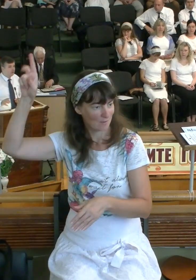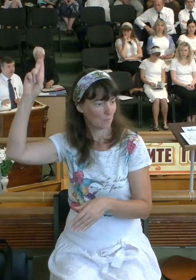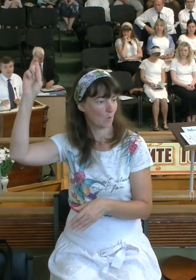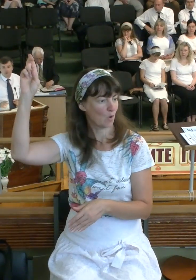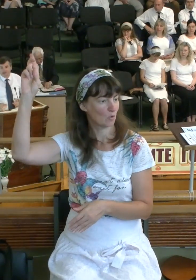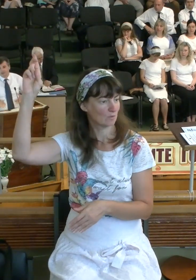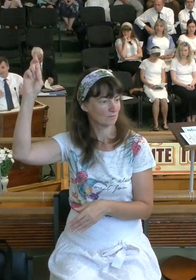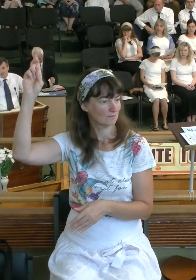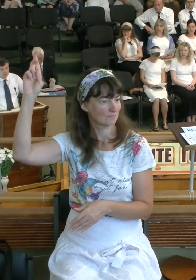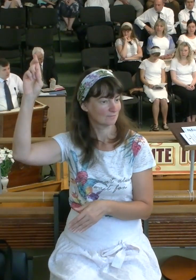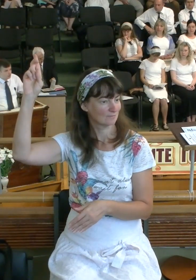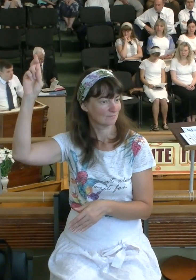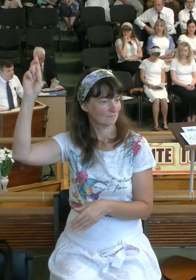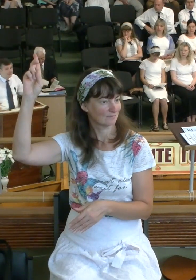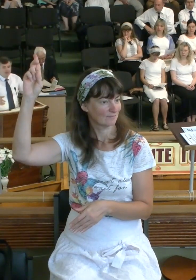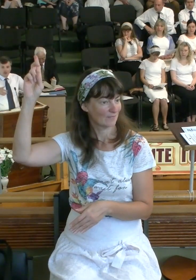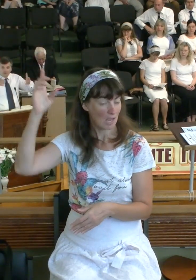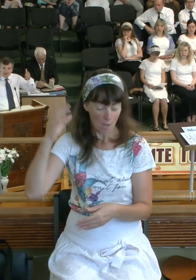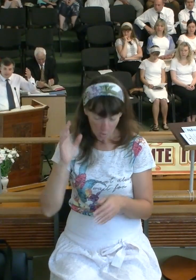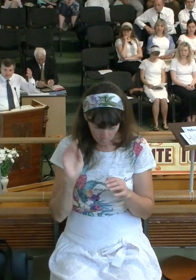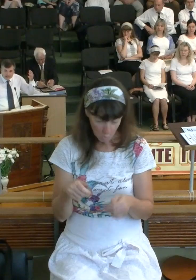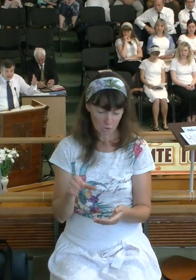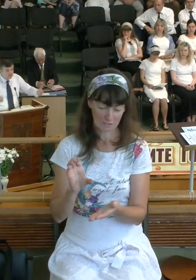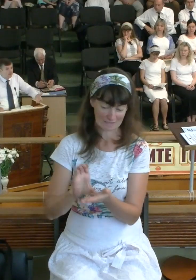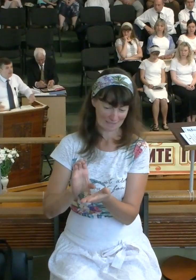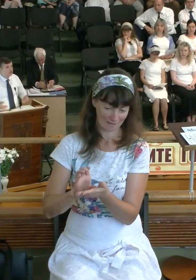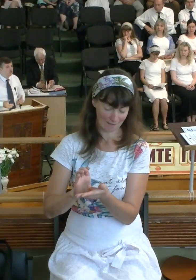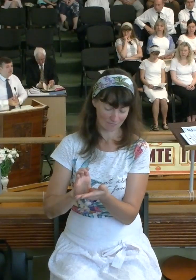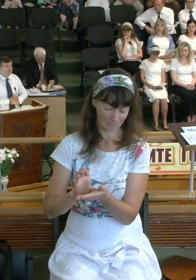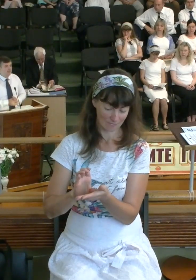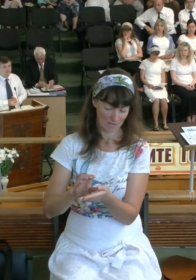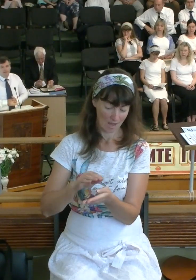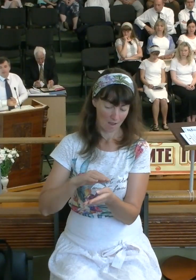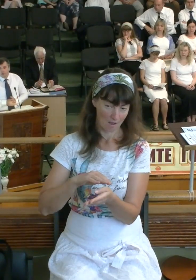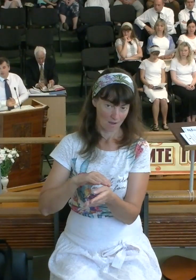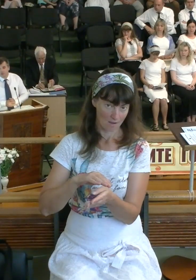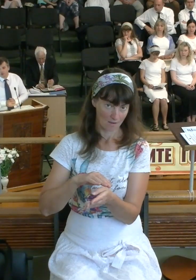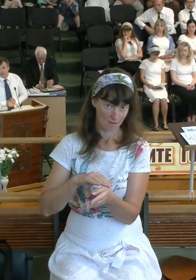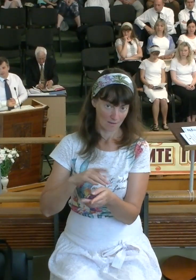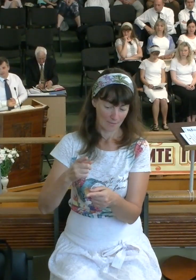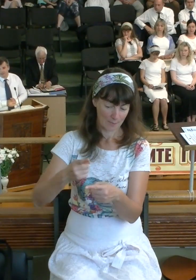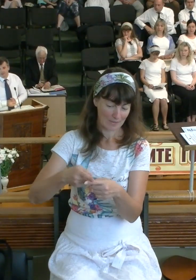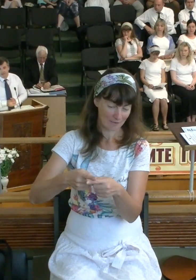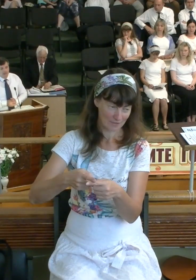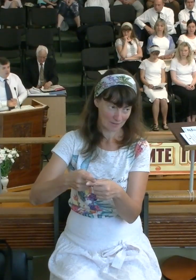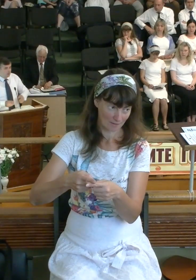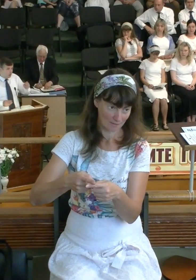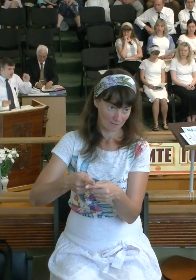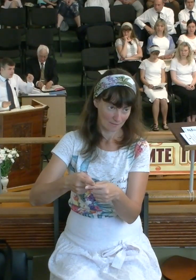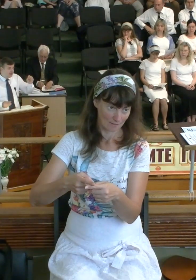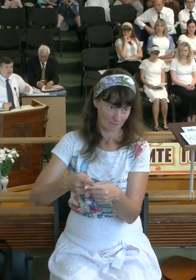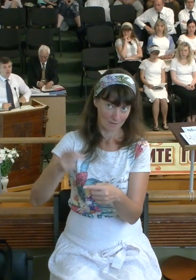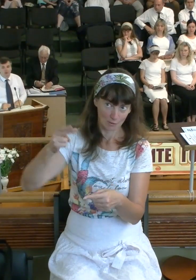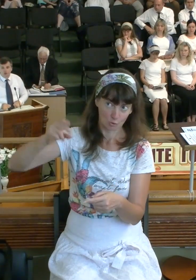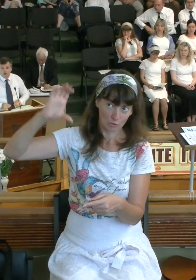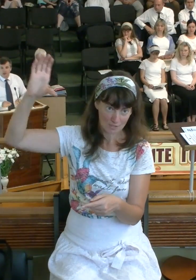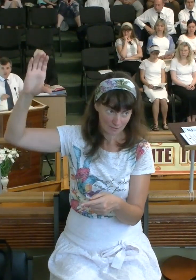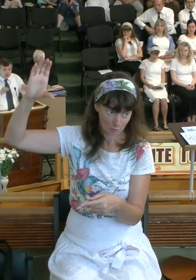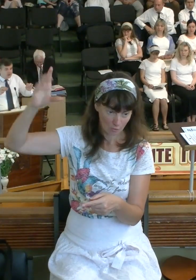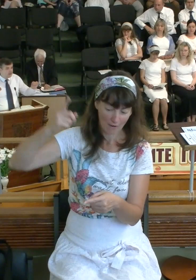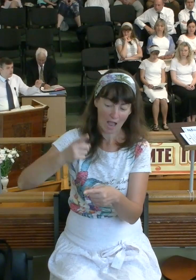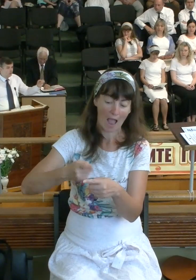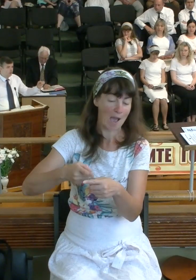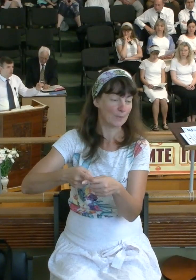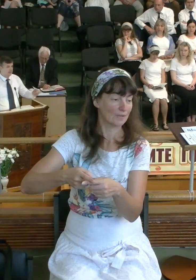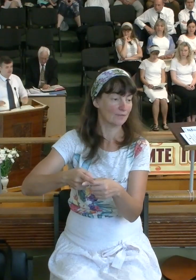он заполненный просто моей суетой, чем-то непонятным в моей жизни, и Бог не может действовать. Но Бог говорит о том, что